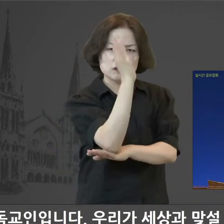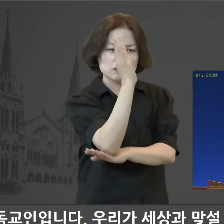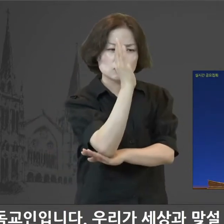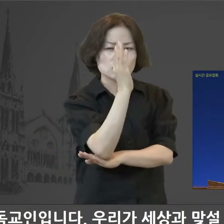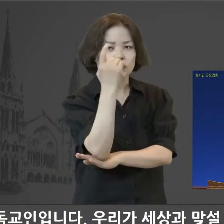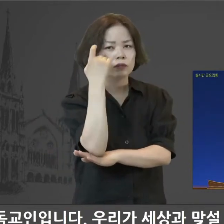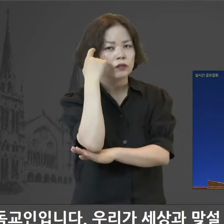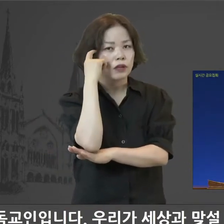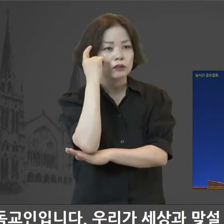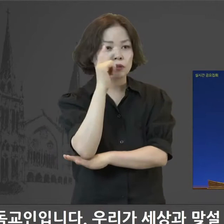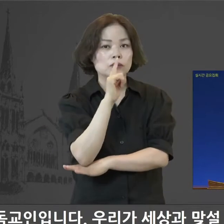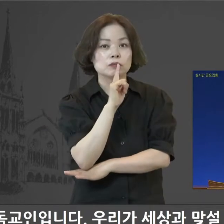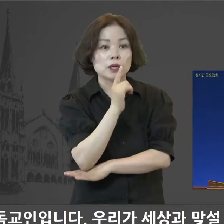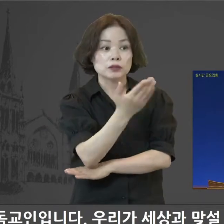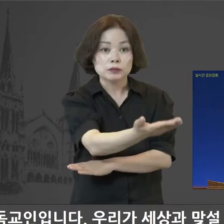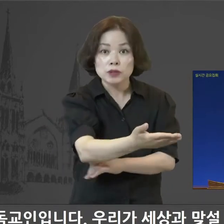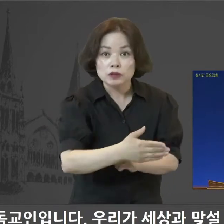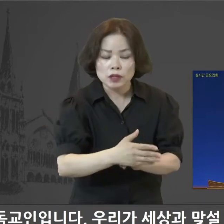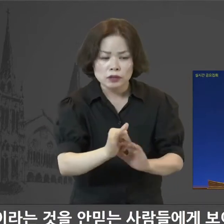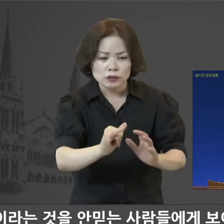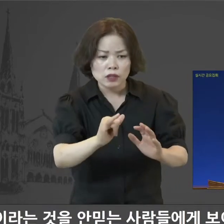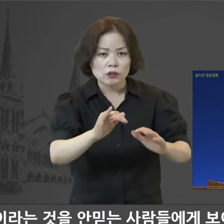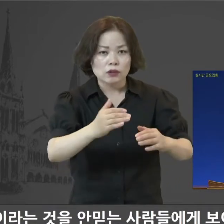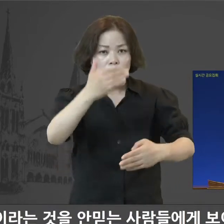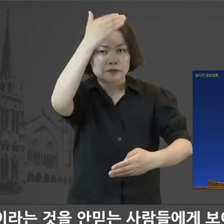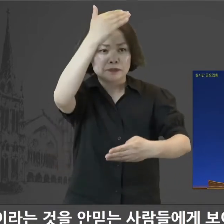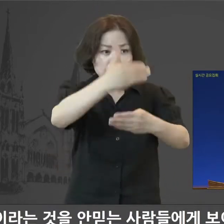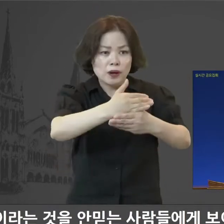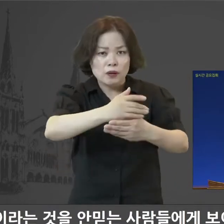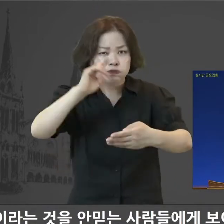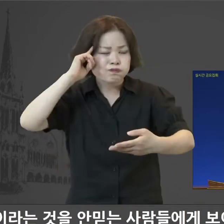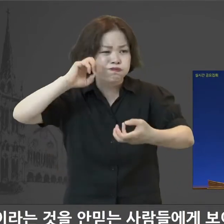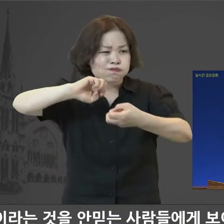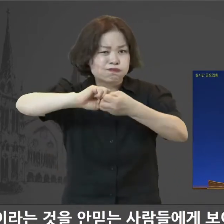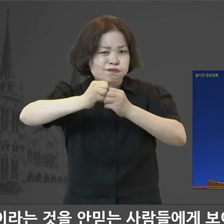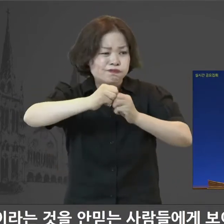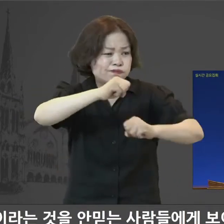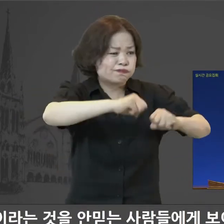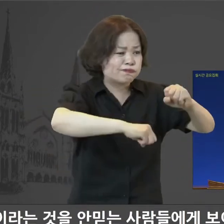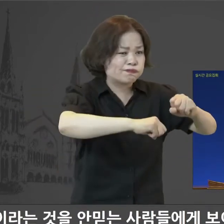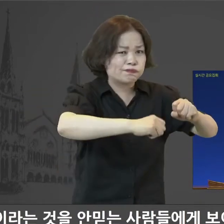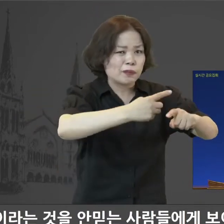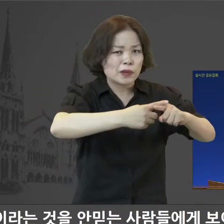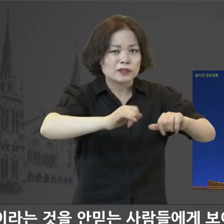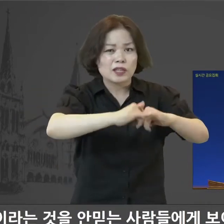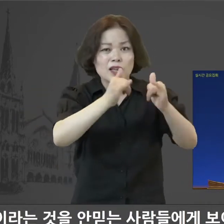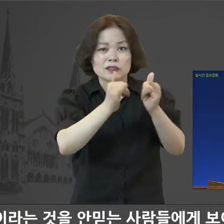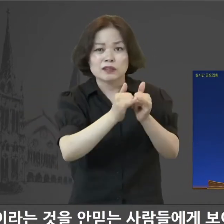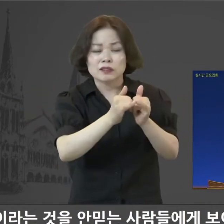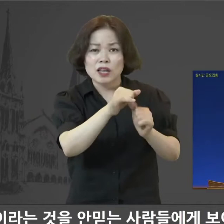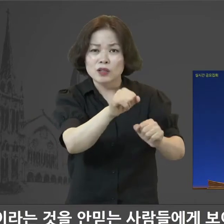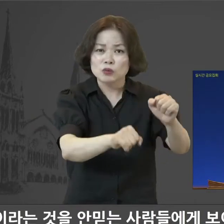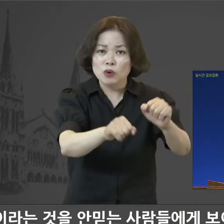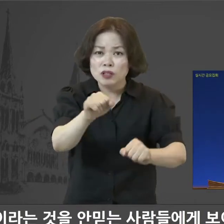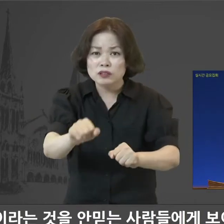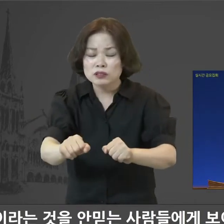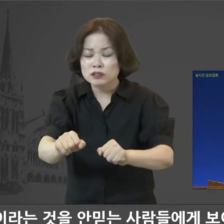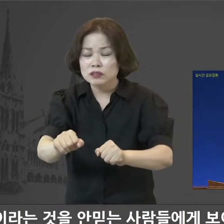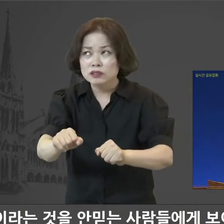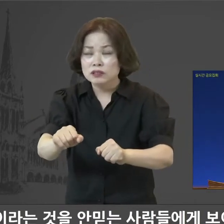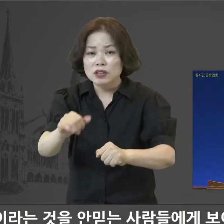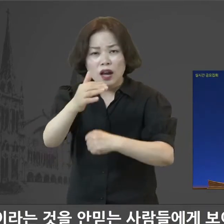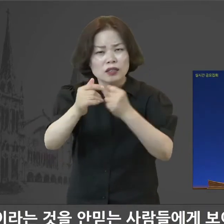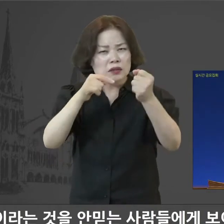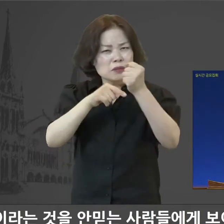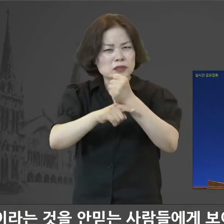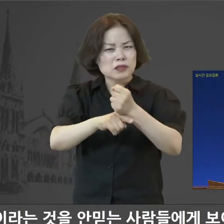합니다. 그런데 세상과 완전히 담쌓고 엉뚱한 짓 하고 반사회적인 행동하고 이런 것들이 마치 하나님